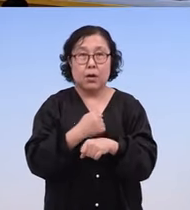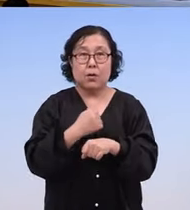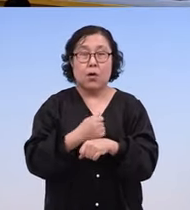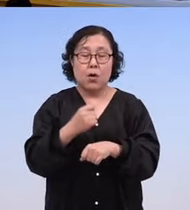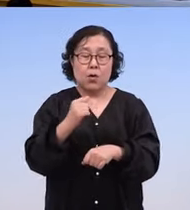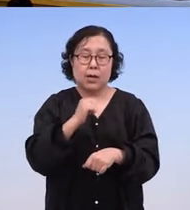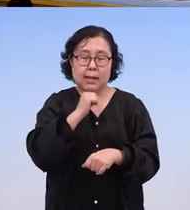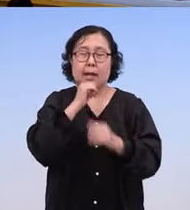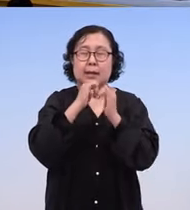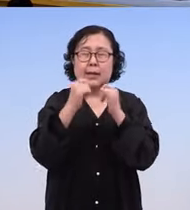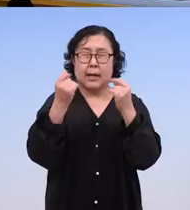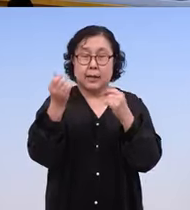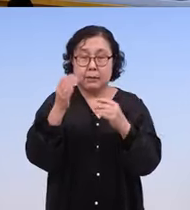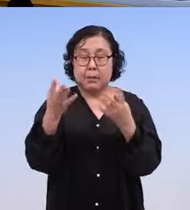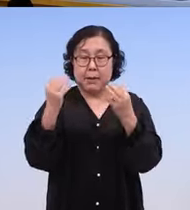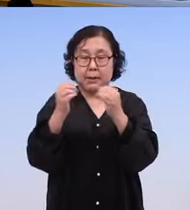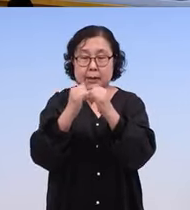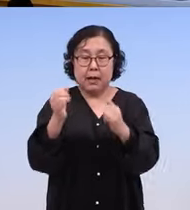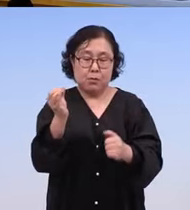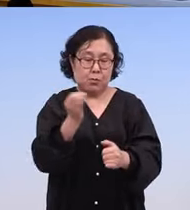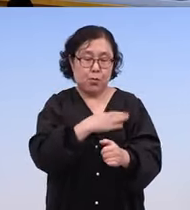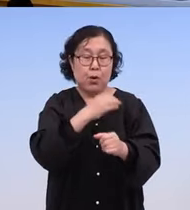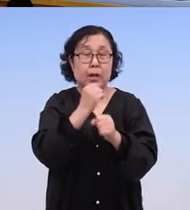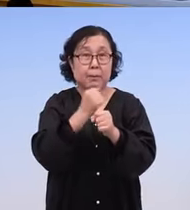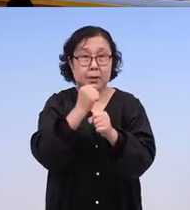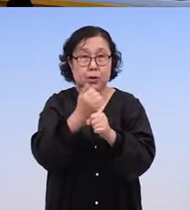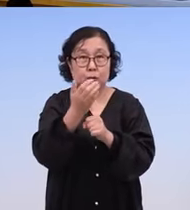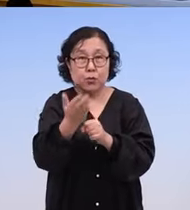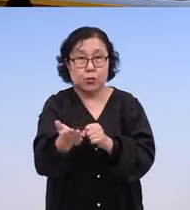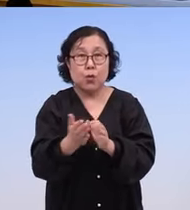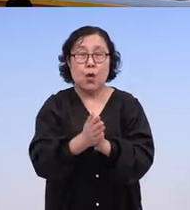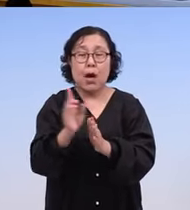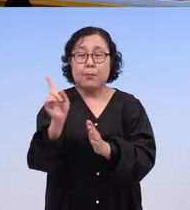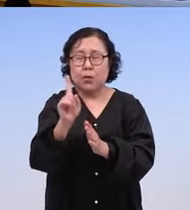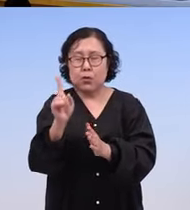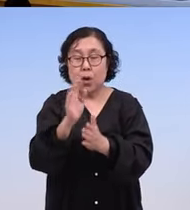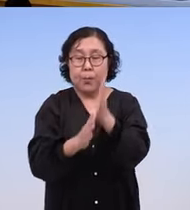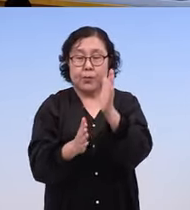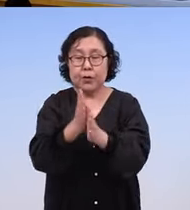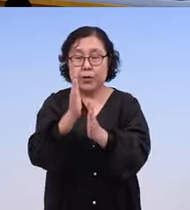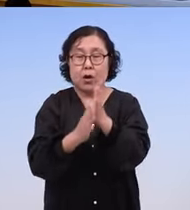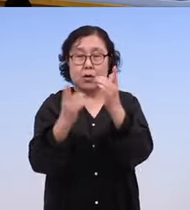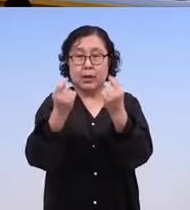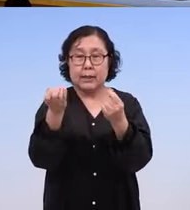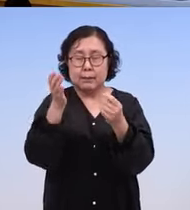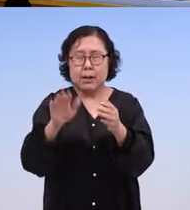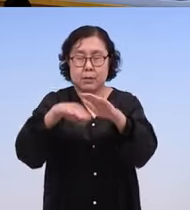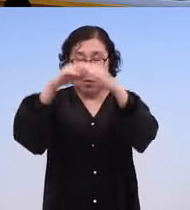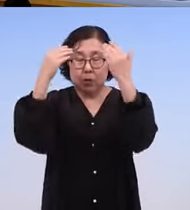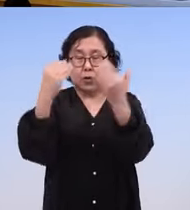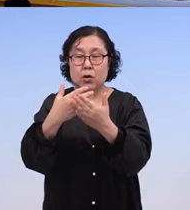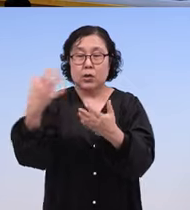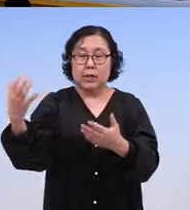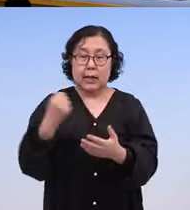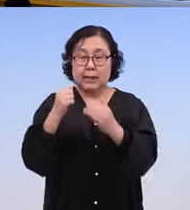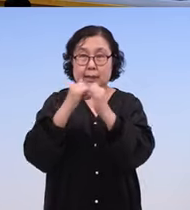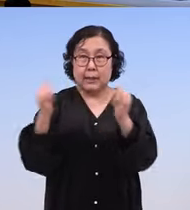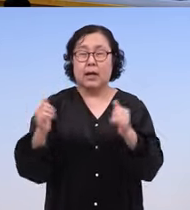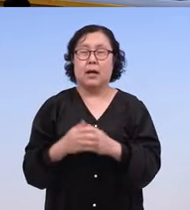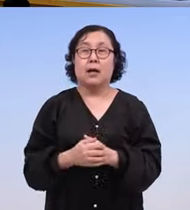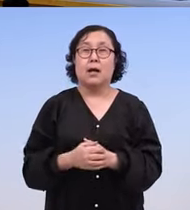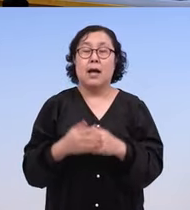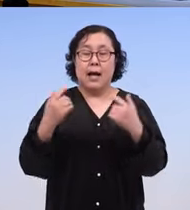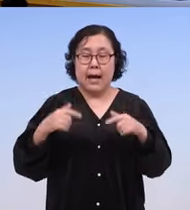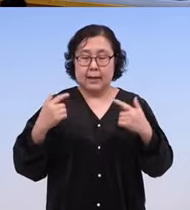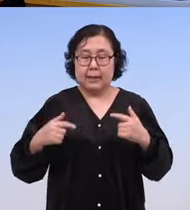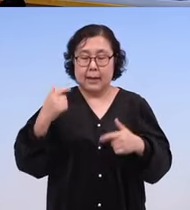기뻐하고 가난한 자 같으나 많은 사람을 부유하게 하고 아무것도 없는 자 같으나 모든 것을 가진 자로다. 아니 그냥 이렇게 하면